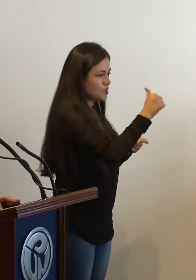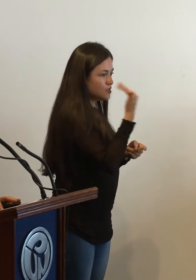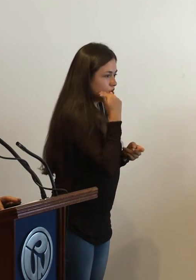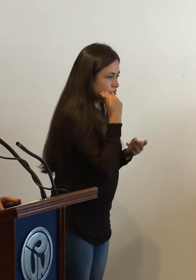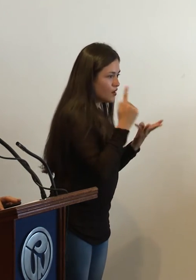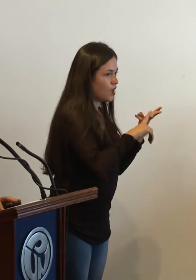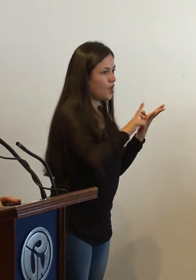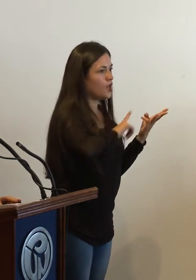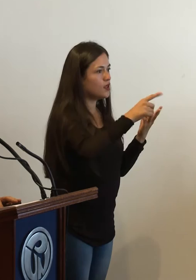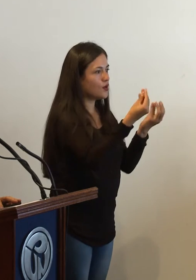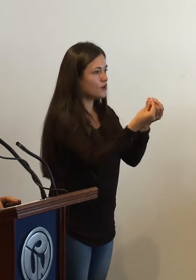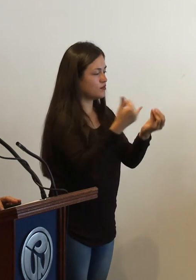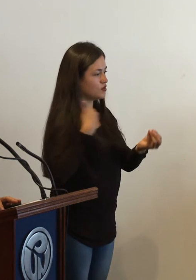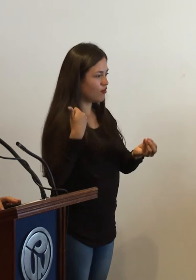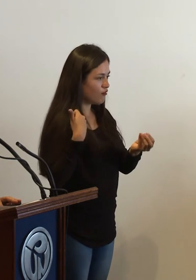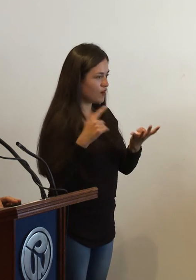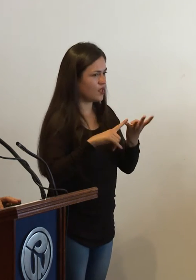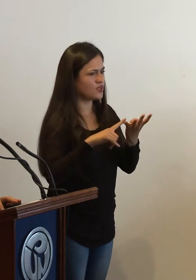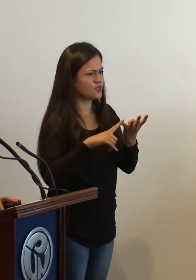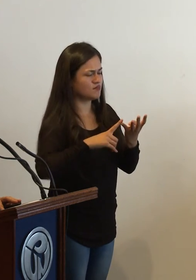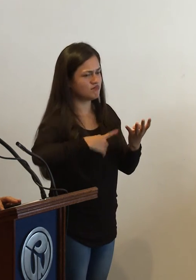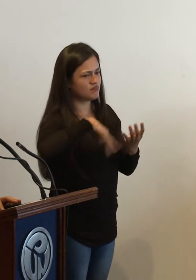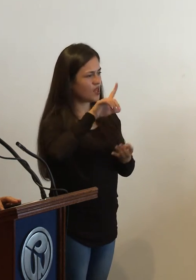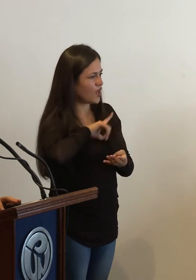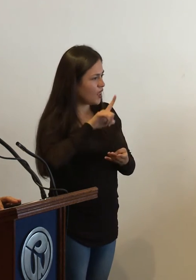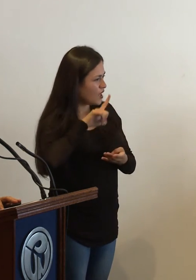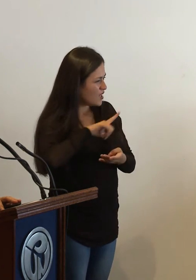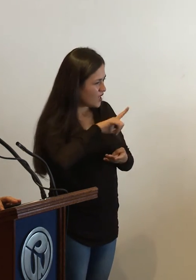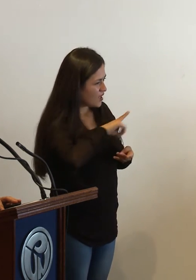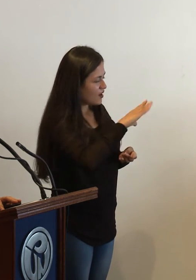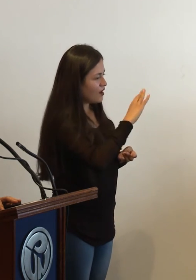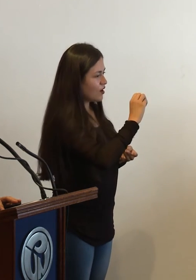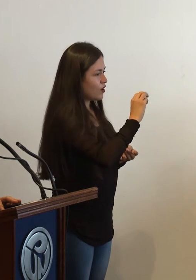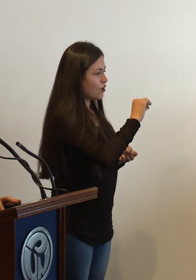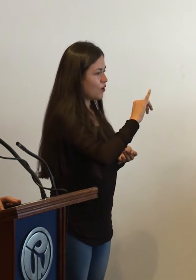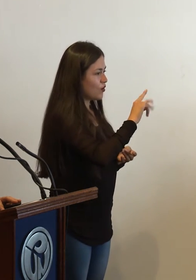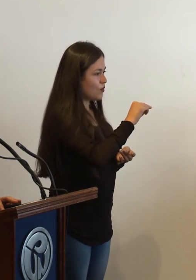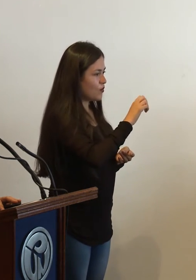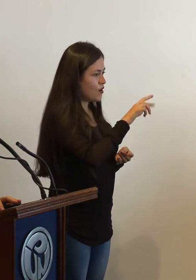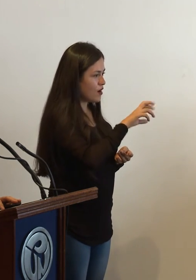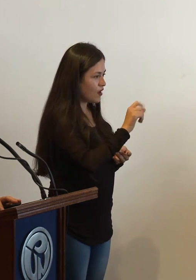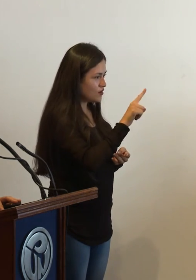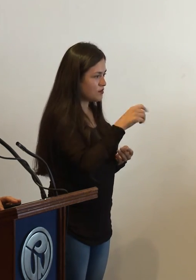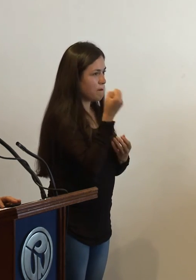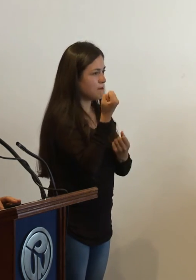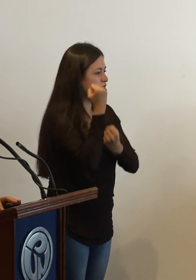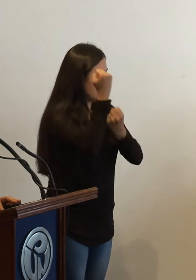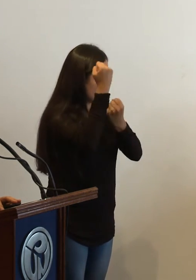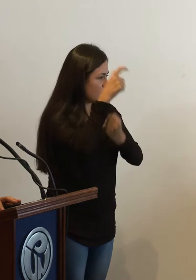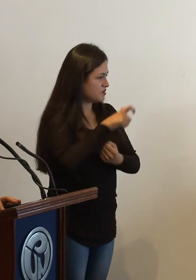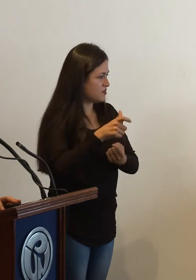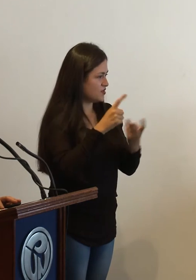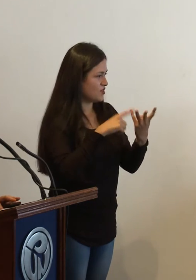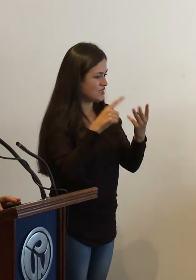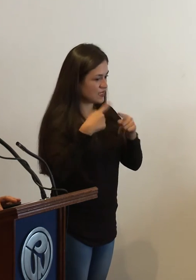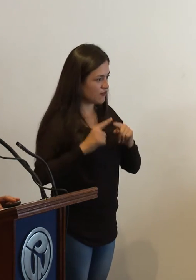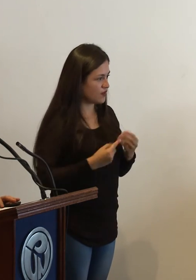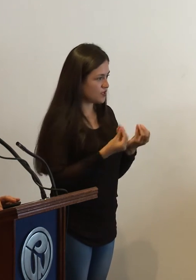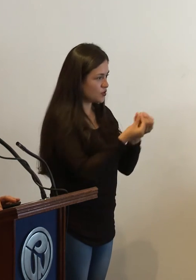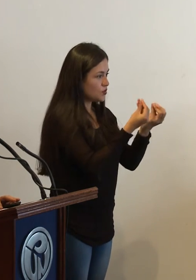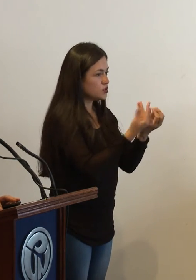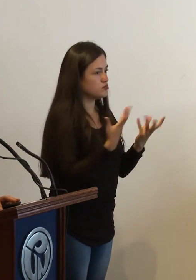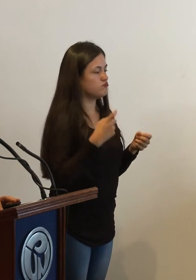líderes de grupos juveniles, comuneros, o sea, sindicalistas, personas que